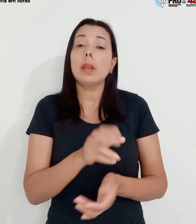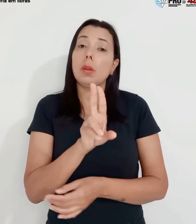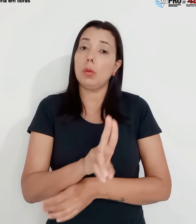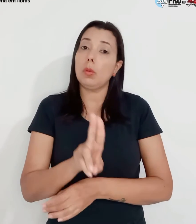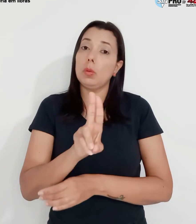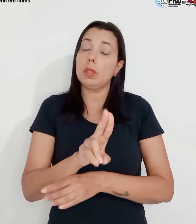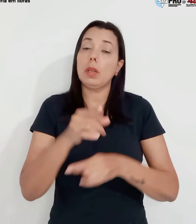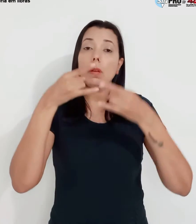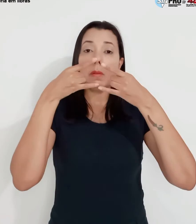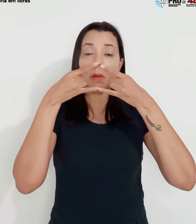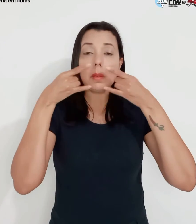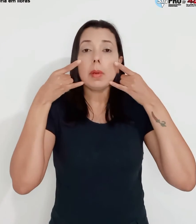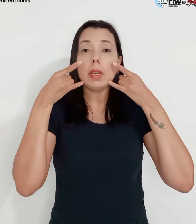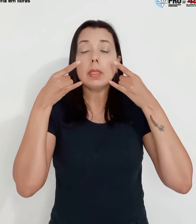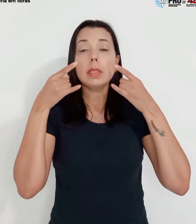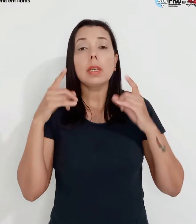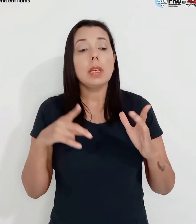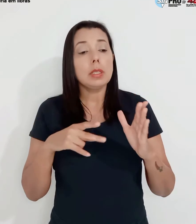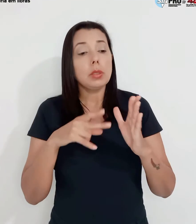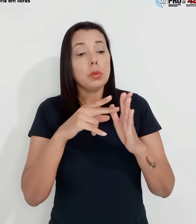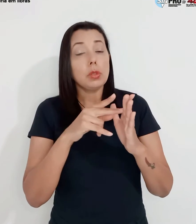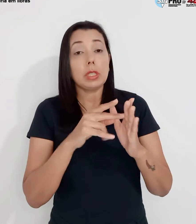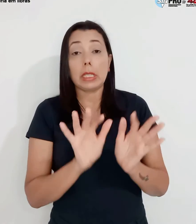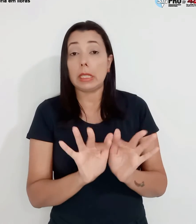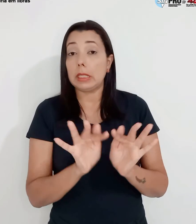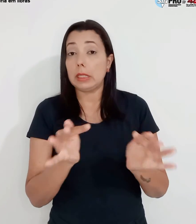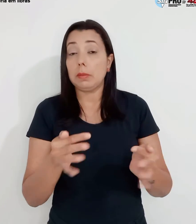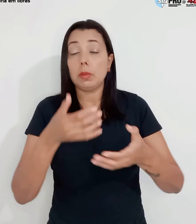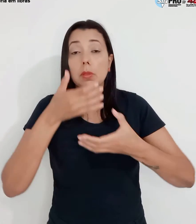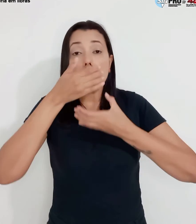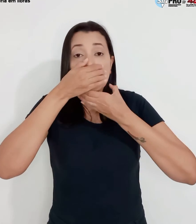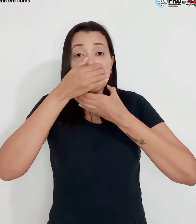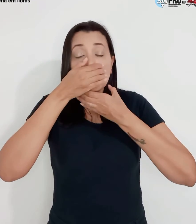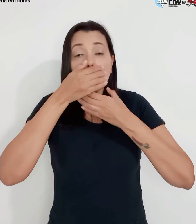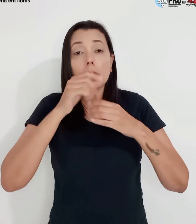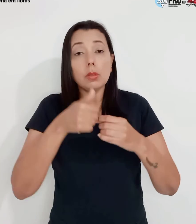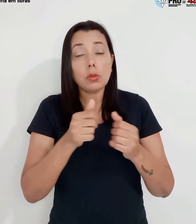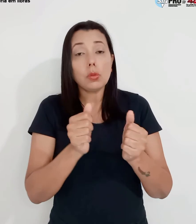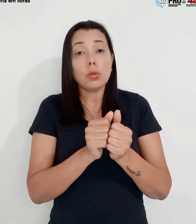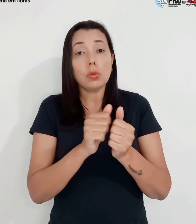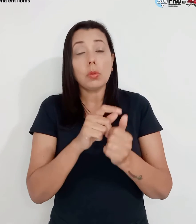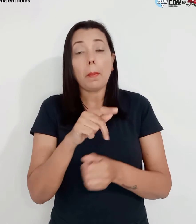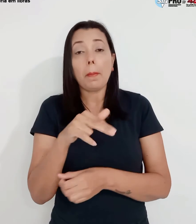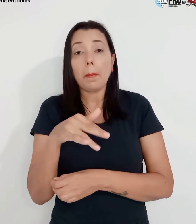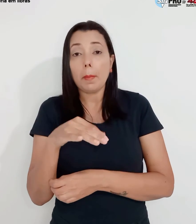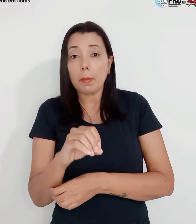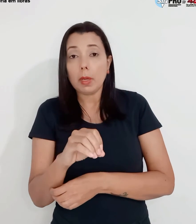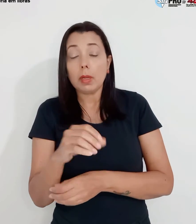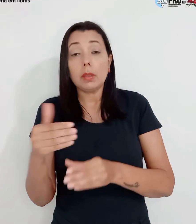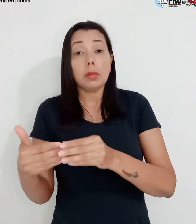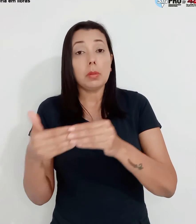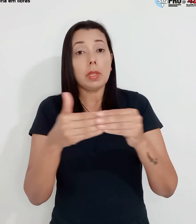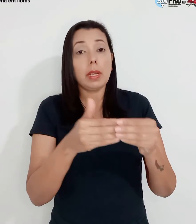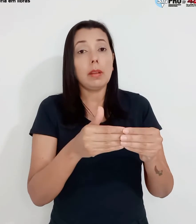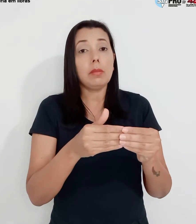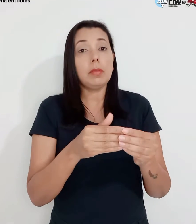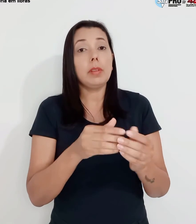uma máscara cirúrgica simples, coberta por uma máscara de pano. Leve álcool em gel,